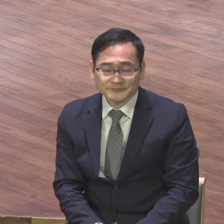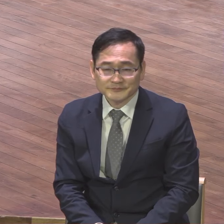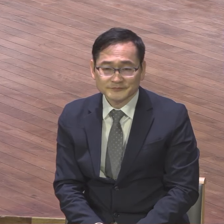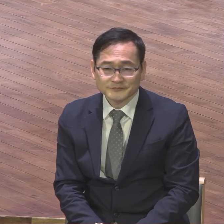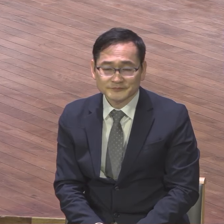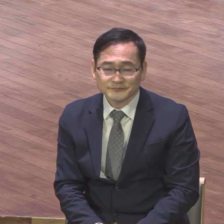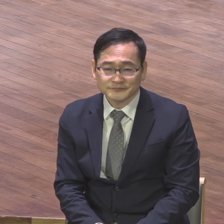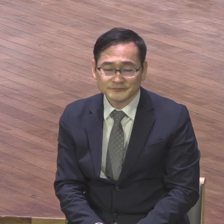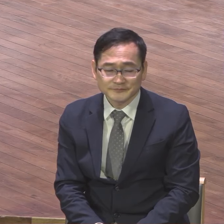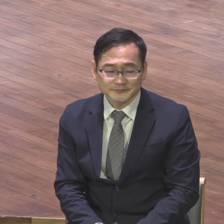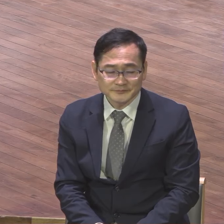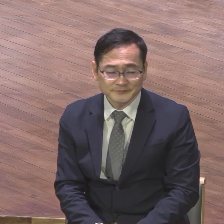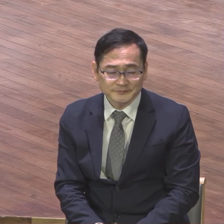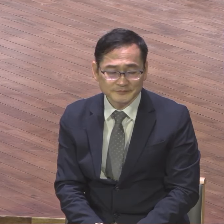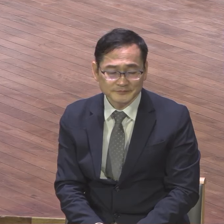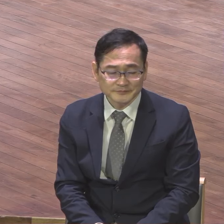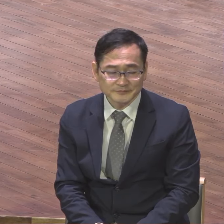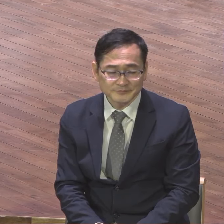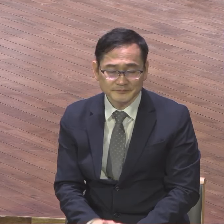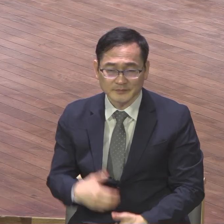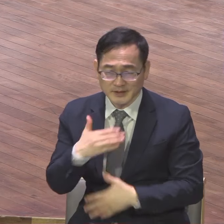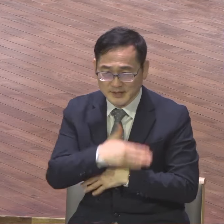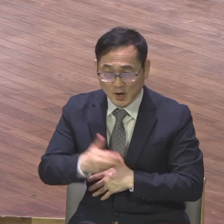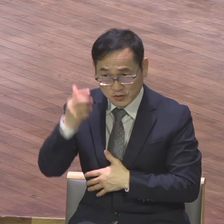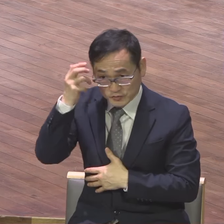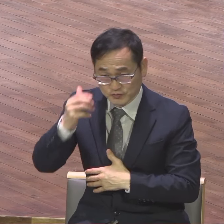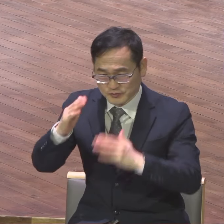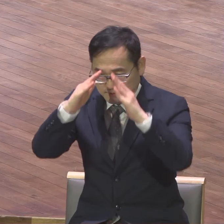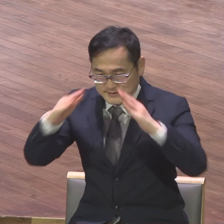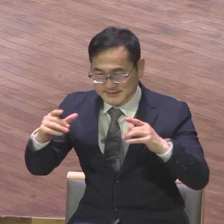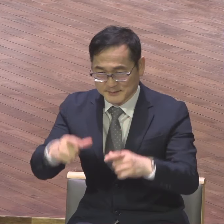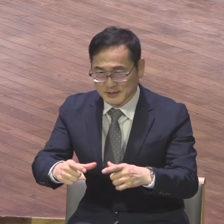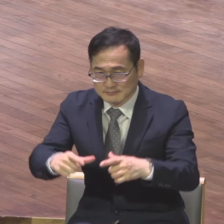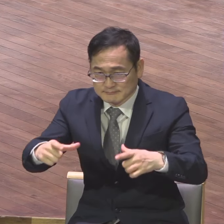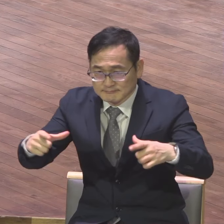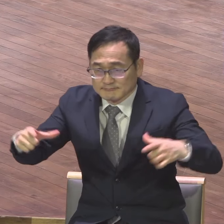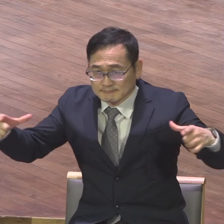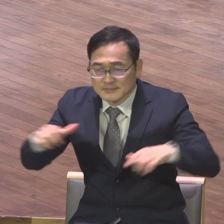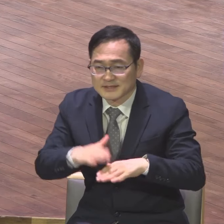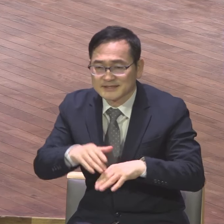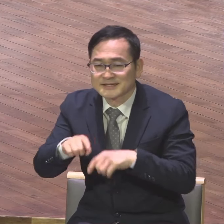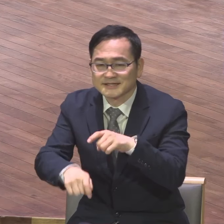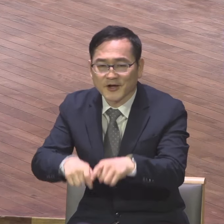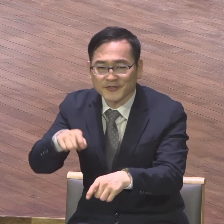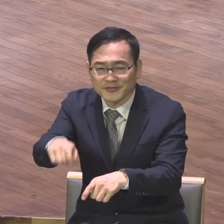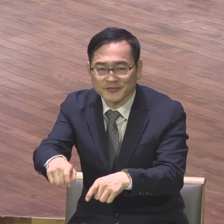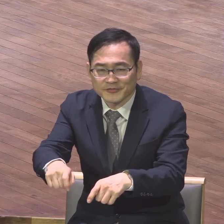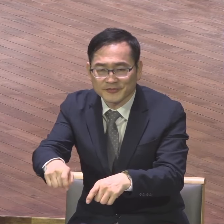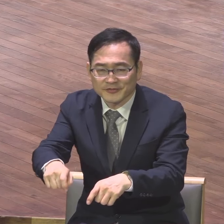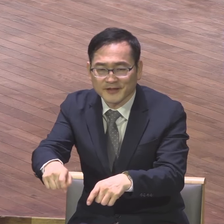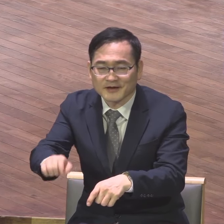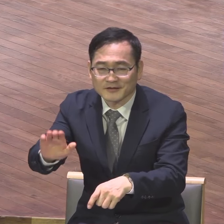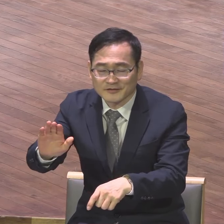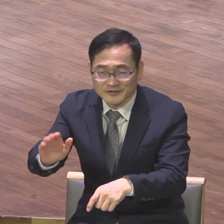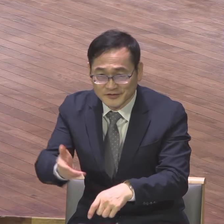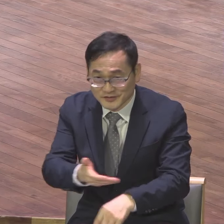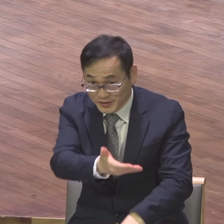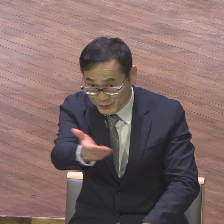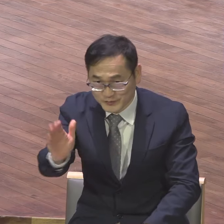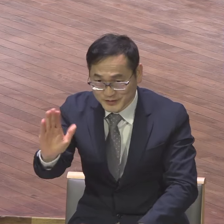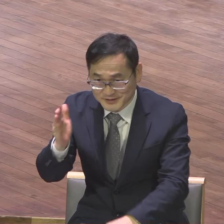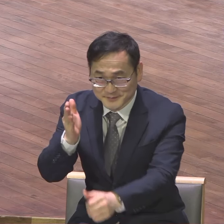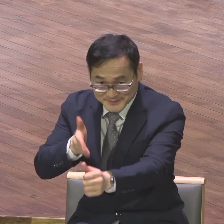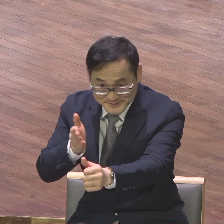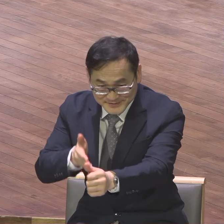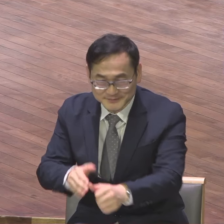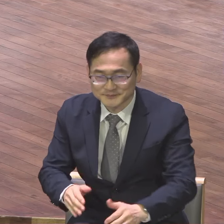그래서 영육관의 삶의 장막태를 펴나가는 실천적 사랑의 정인들 다 되시기를 주님으로 축복합니다.